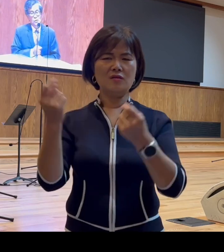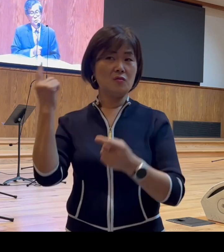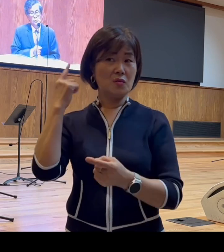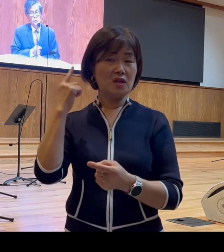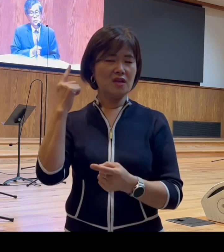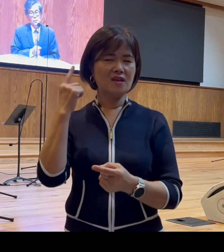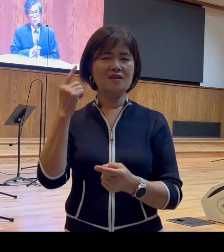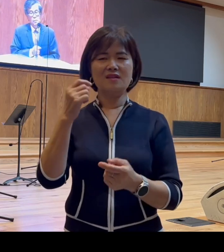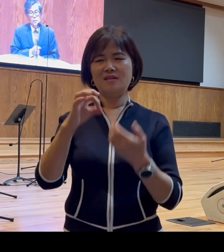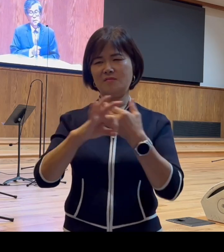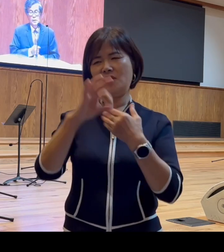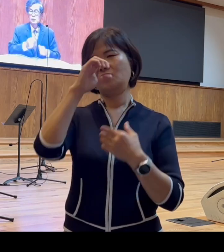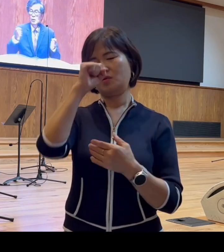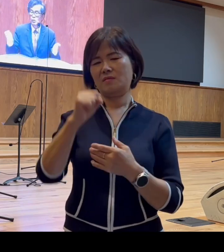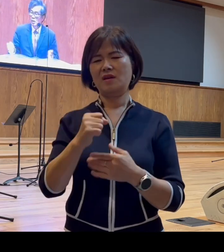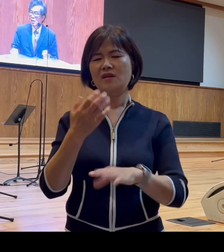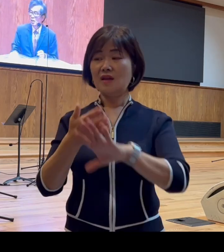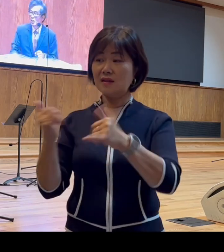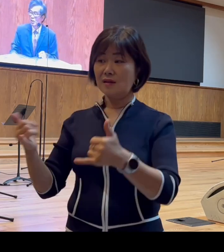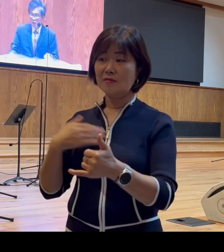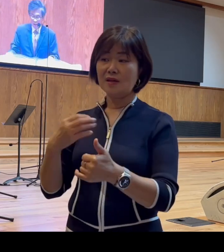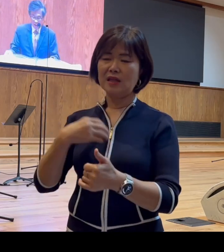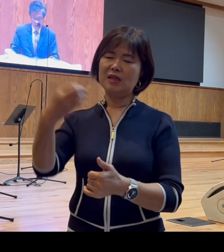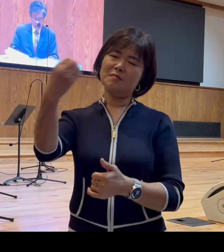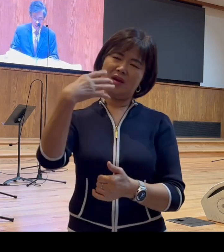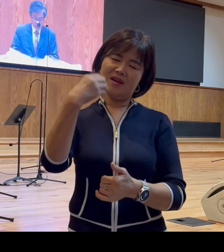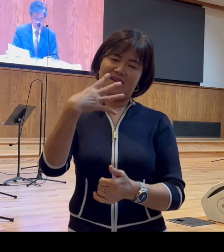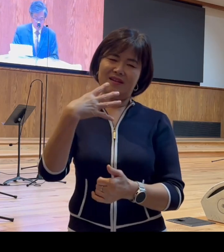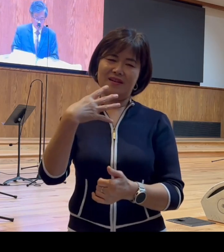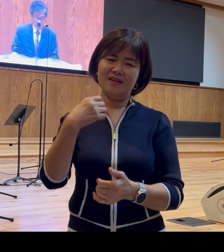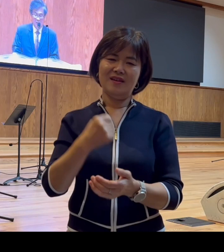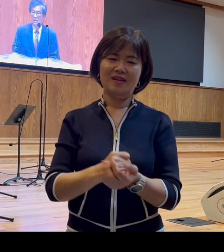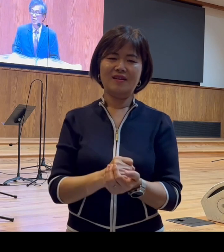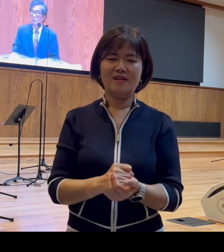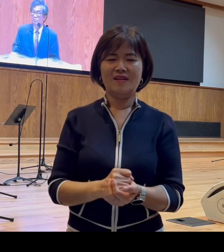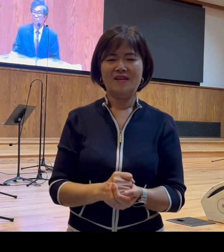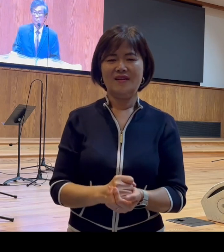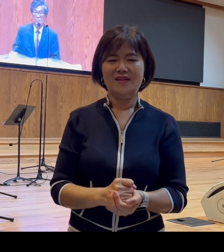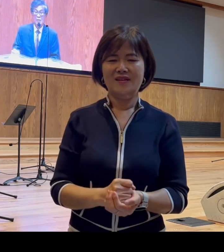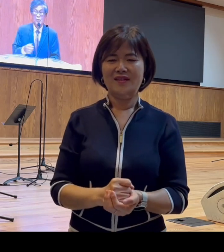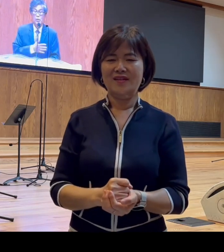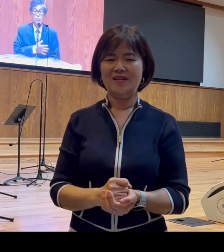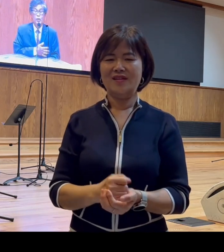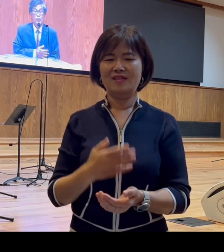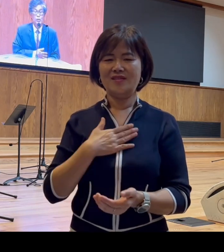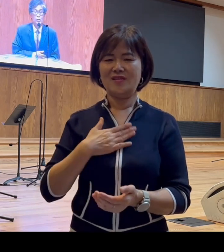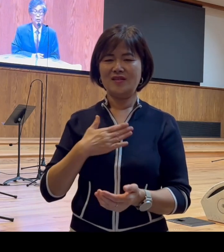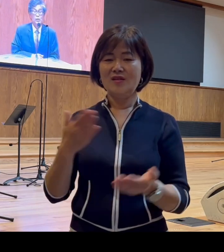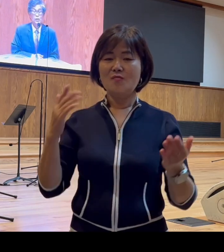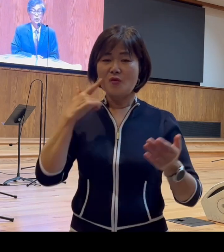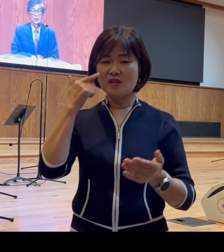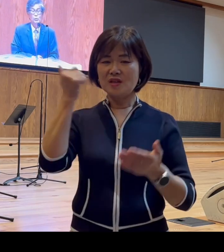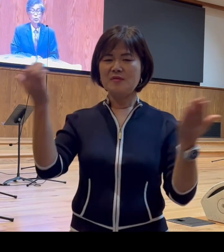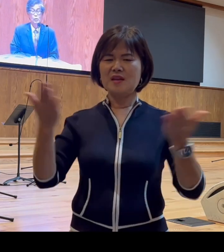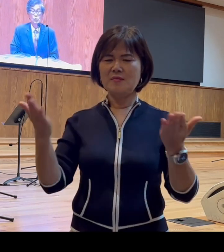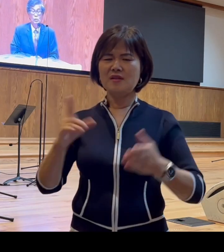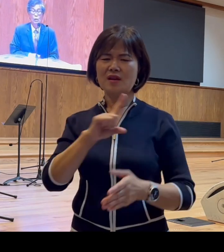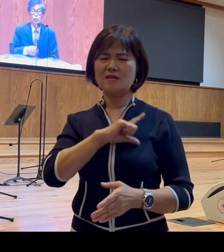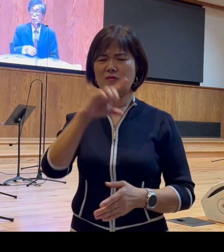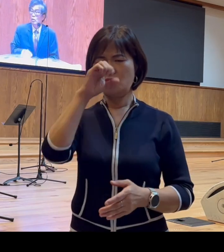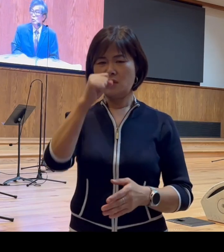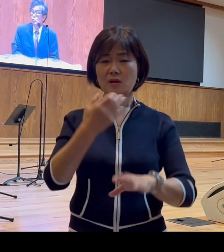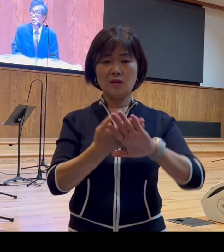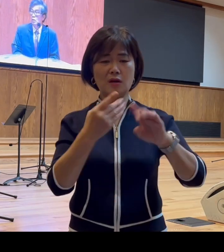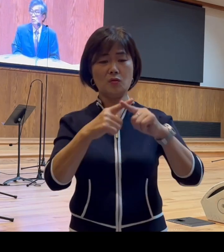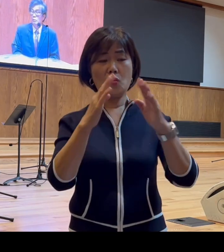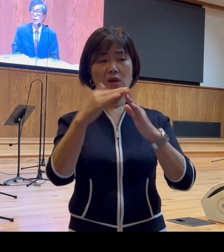들으시면 좋겠어요. 다른 사람들이 그렇게 얘기하는 거예요. 저는 목회하면서 그게 참 좋더라고요.